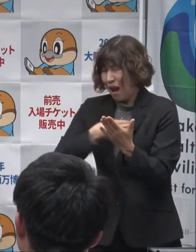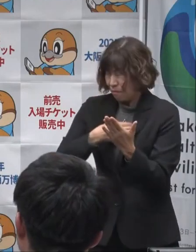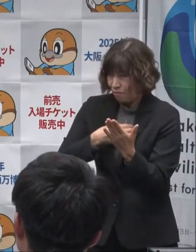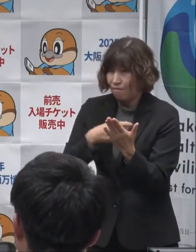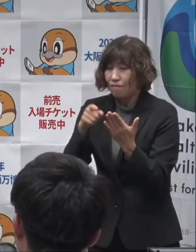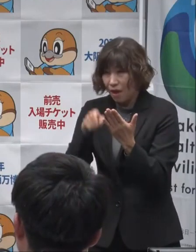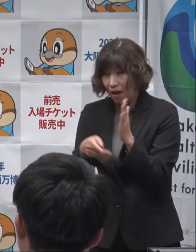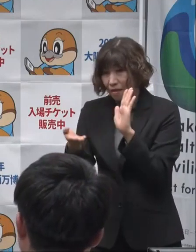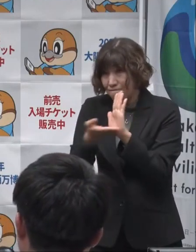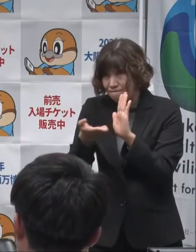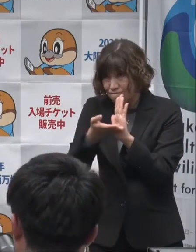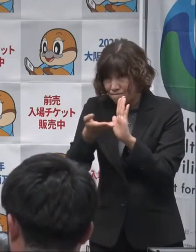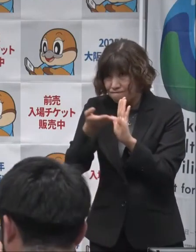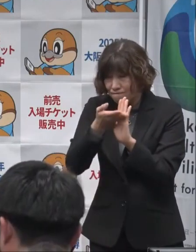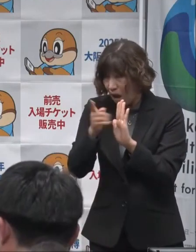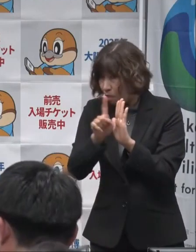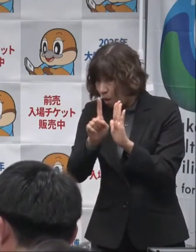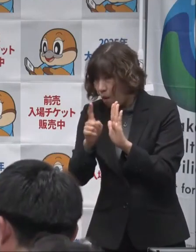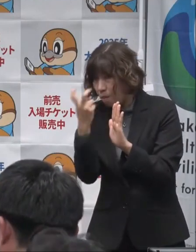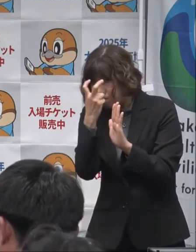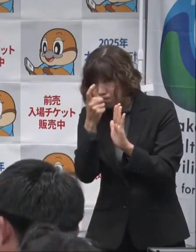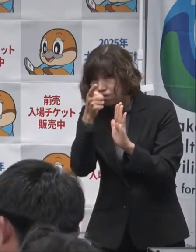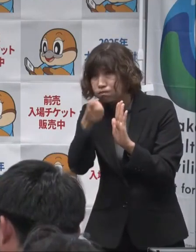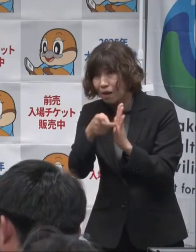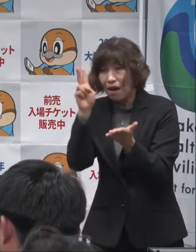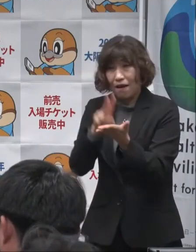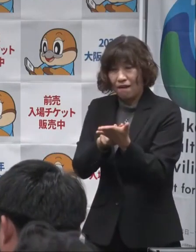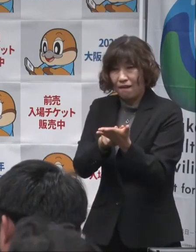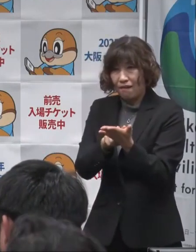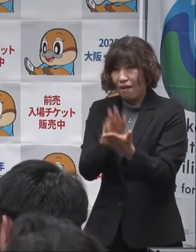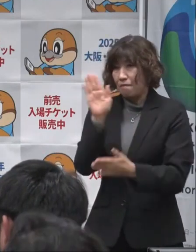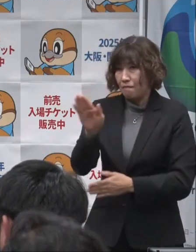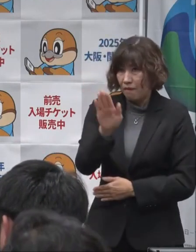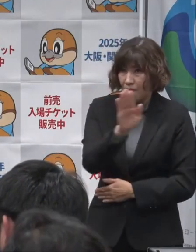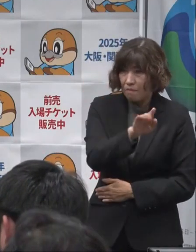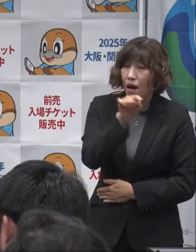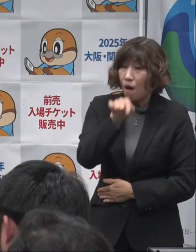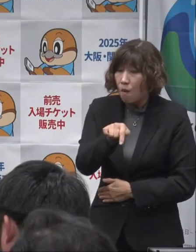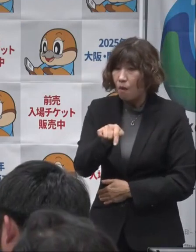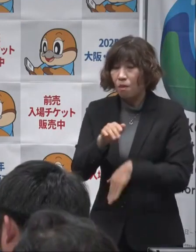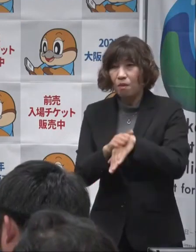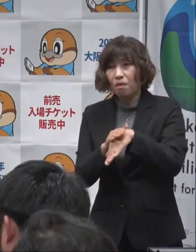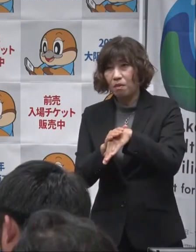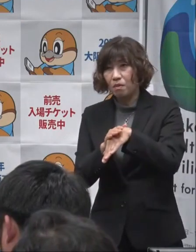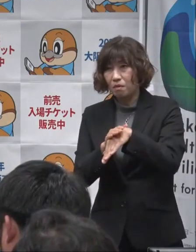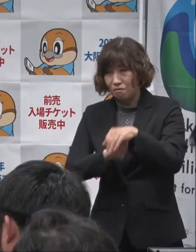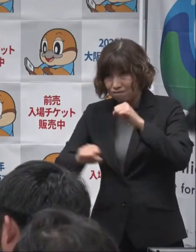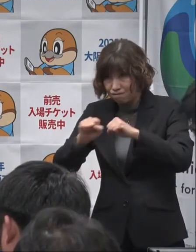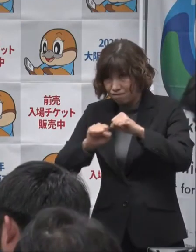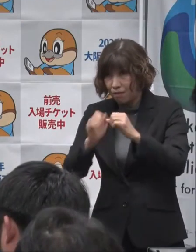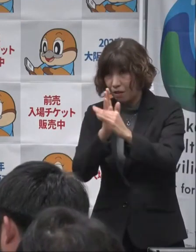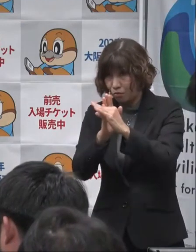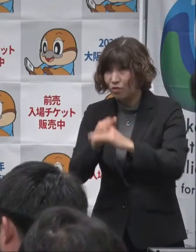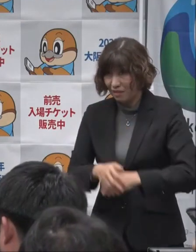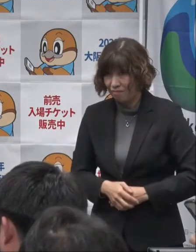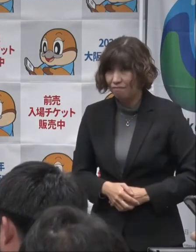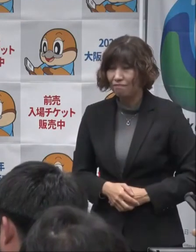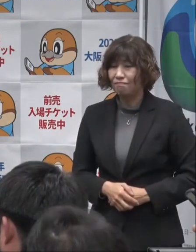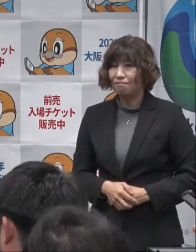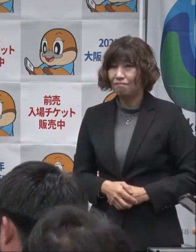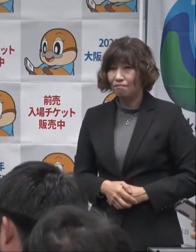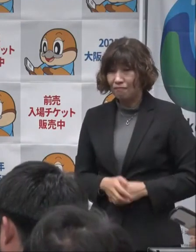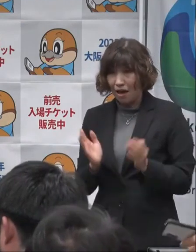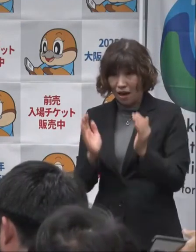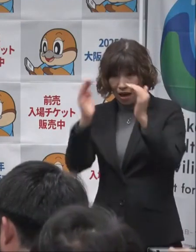まず応急的に危険度を判定することですけれども、これを実際に実施をしています。建